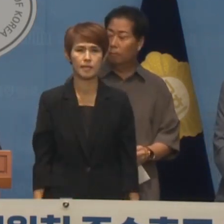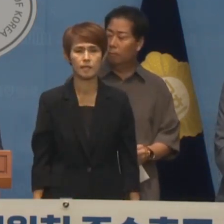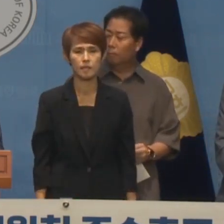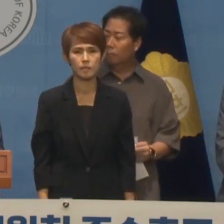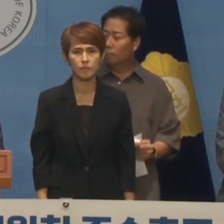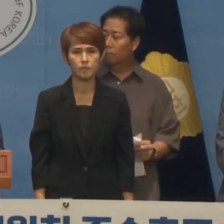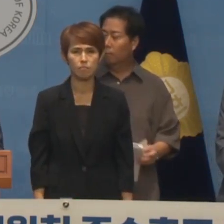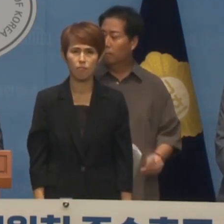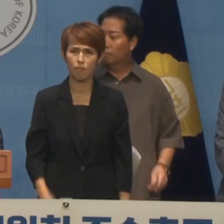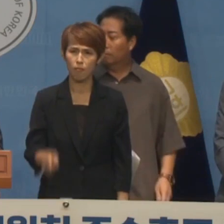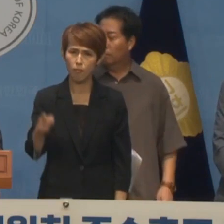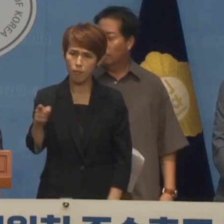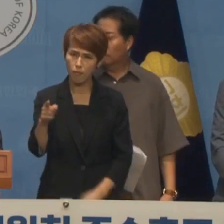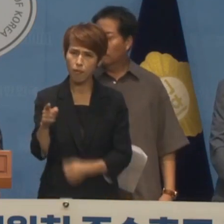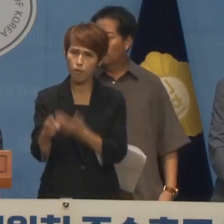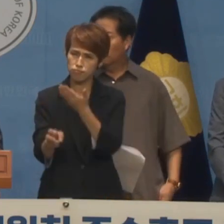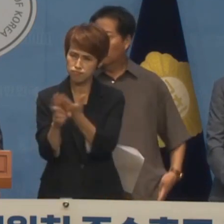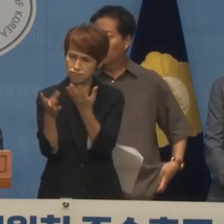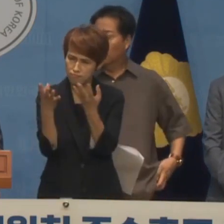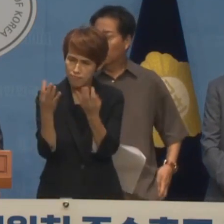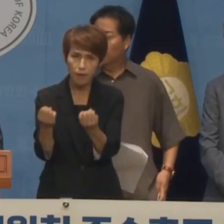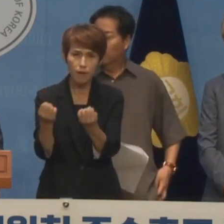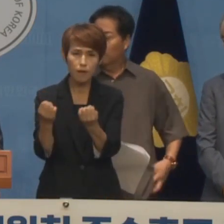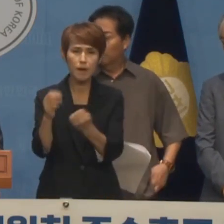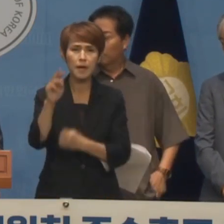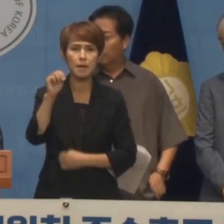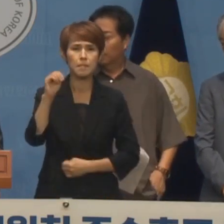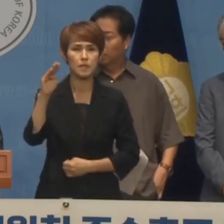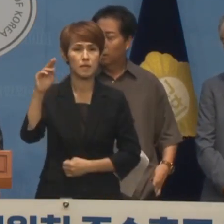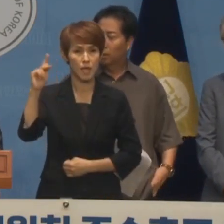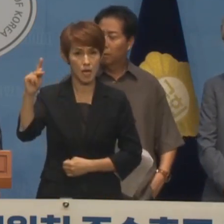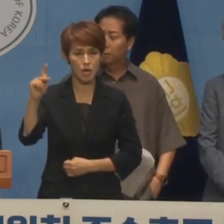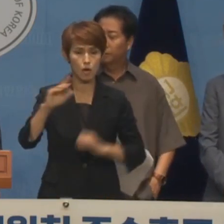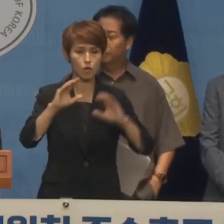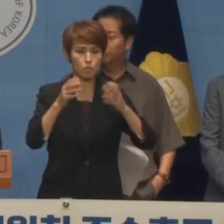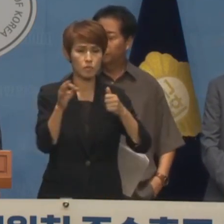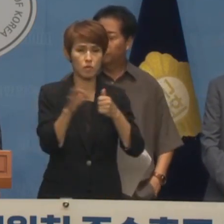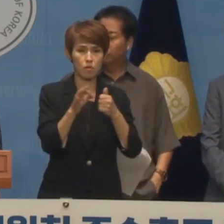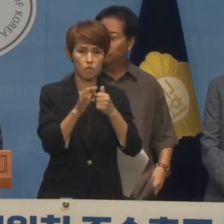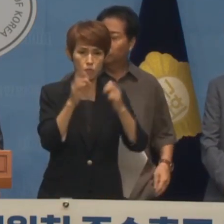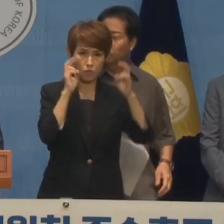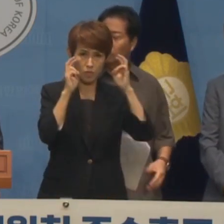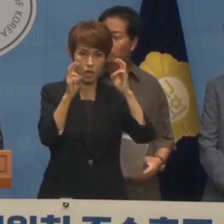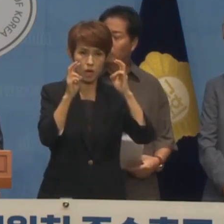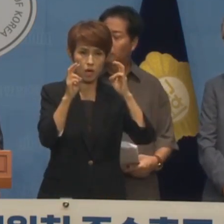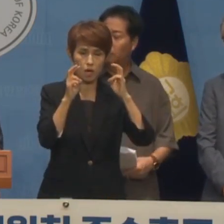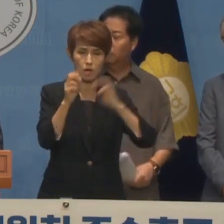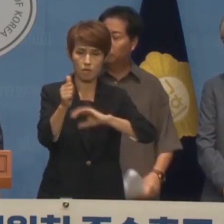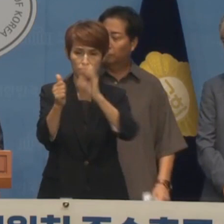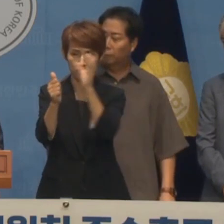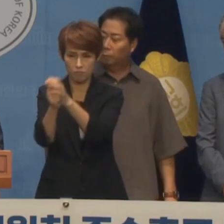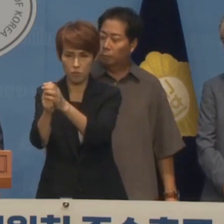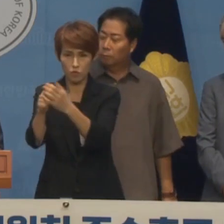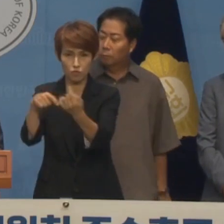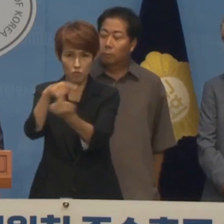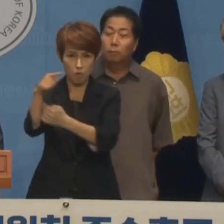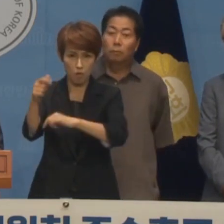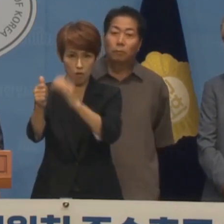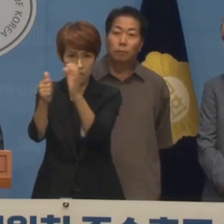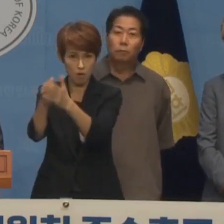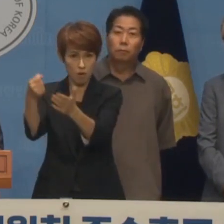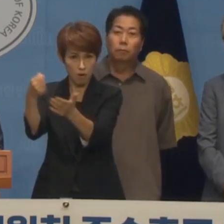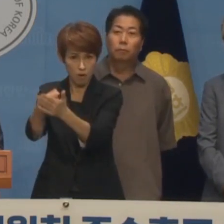이러한 부도덕한 투기자본 MBK가 국민연금 기금의 위탁운용사로 선정되었다면 그 선정 기준이